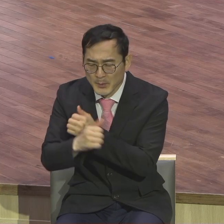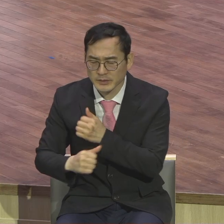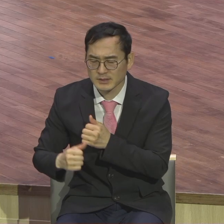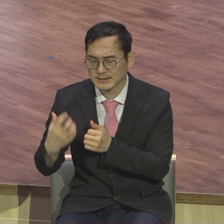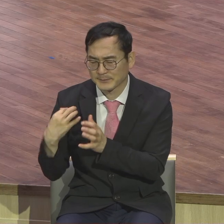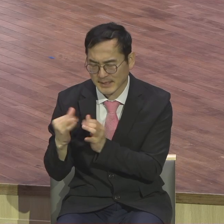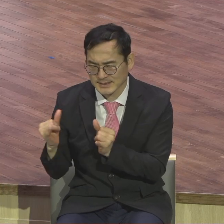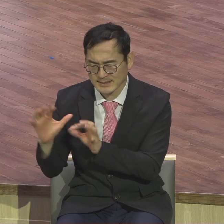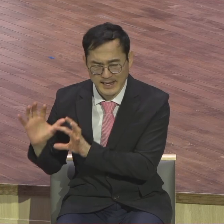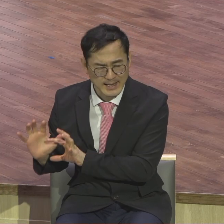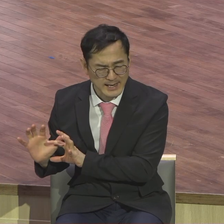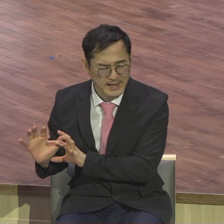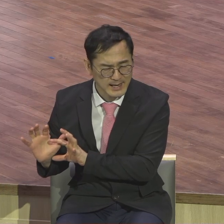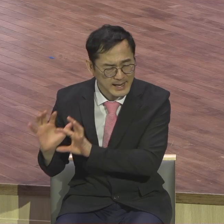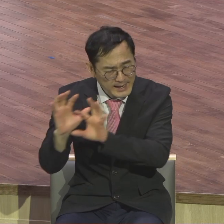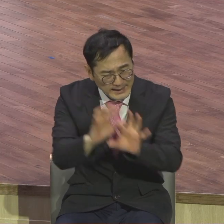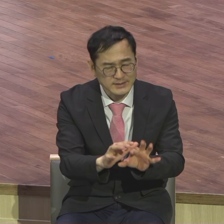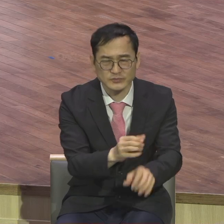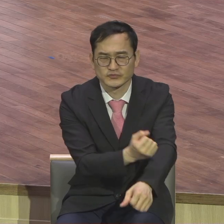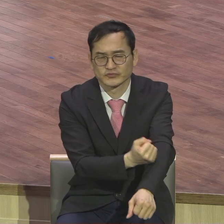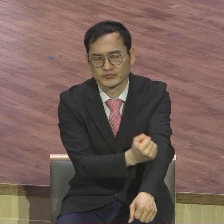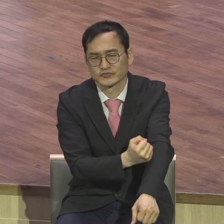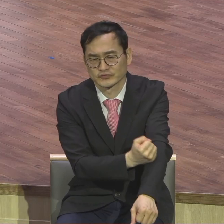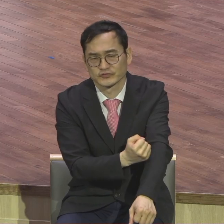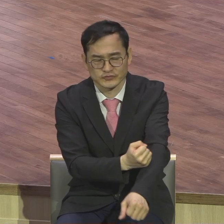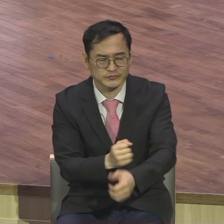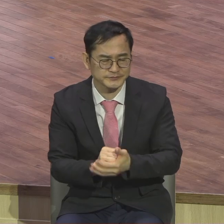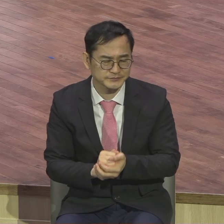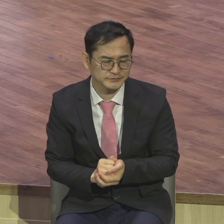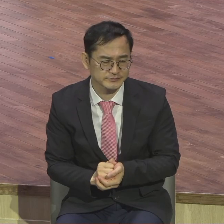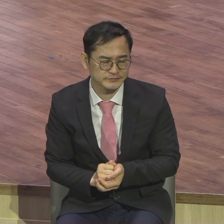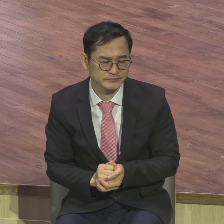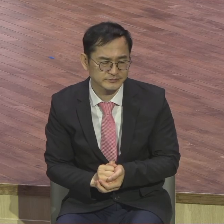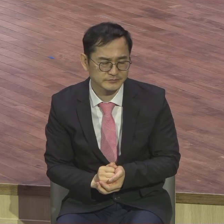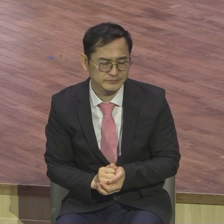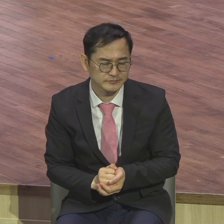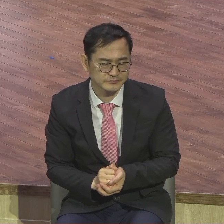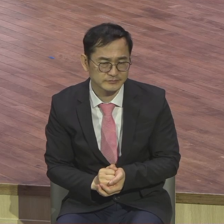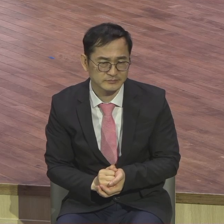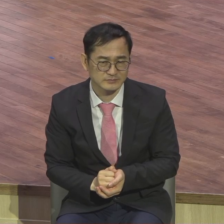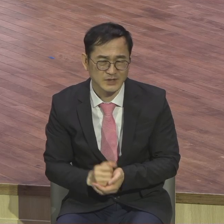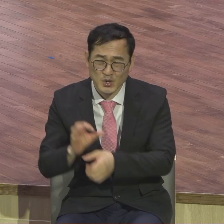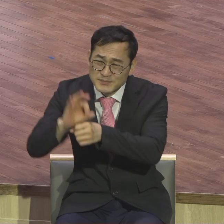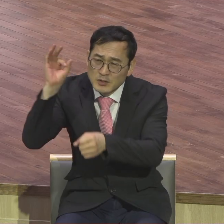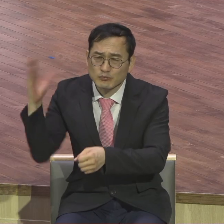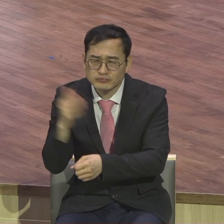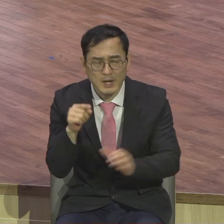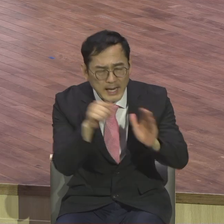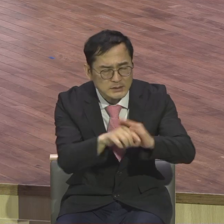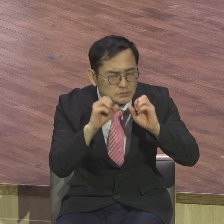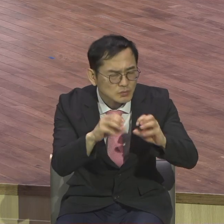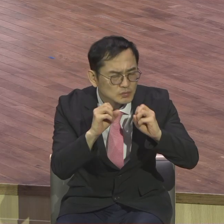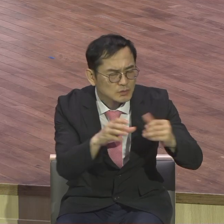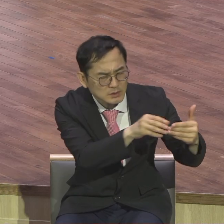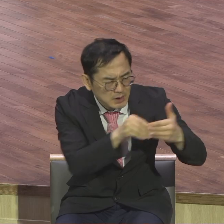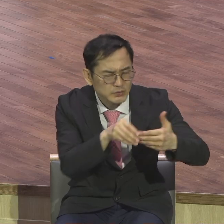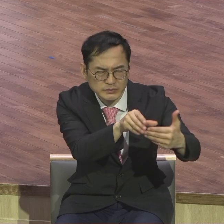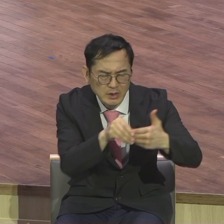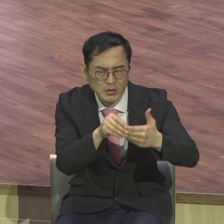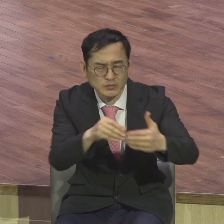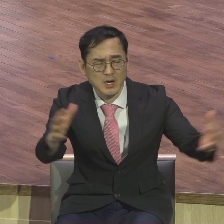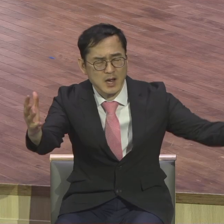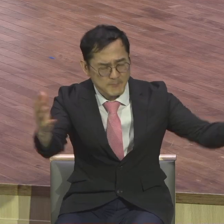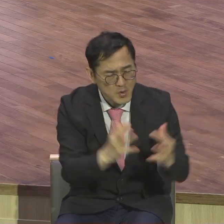사업자들이 헌신했어요. 그것도 10년 전부터 캠프 계속 나갔었어요. 땀 흘림과 수고로 인해서 온